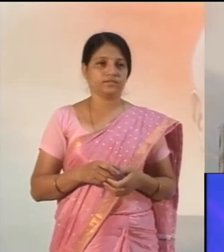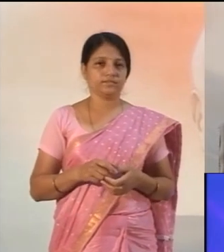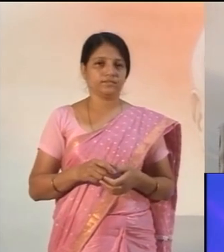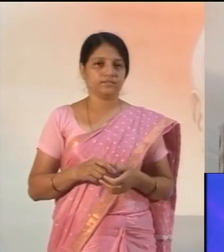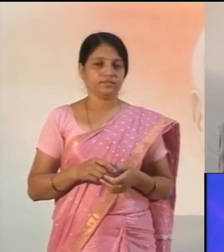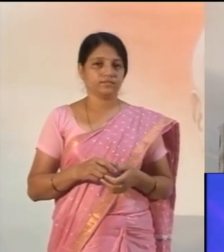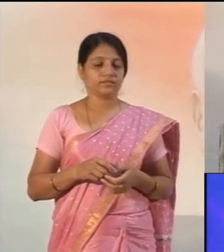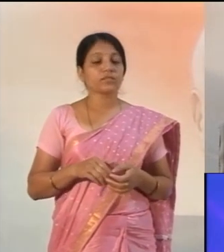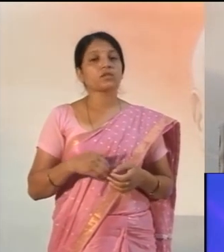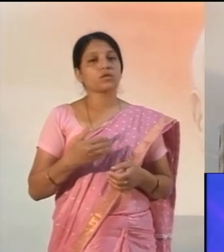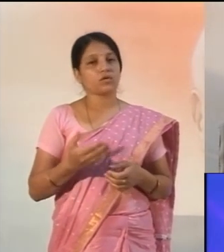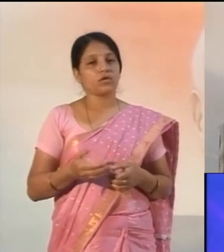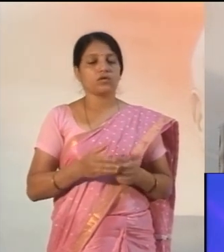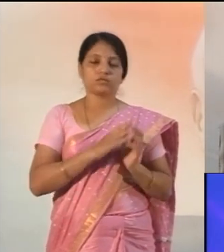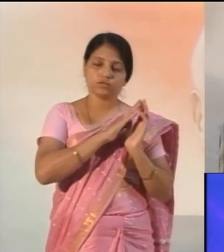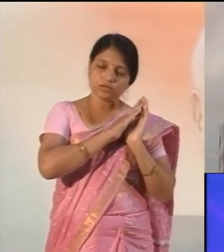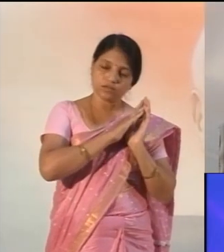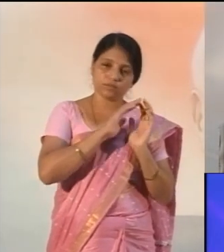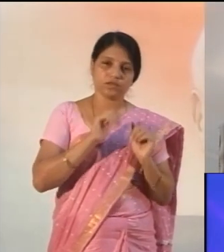और सोते समय